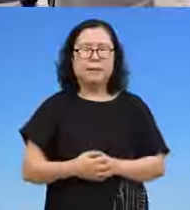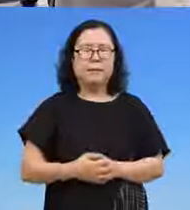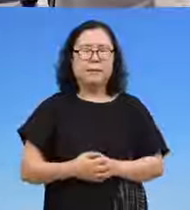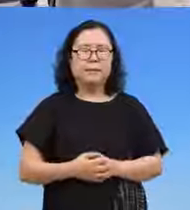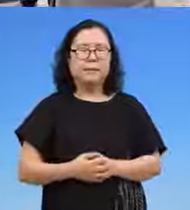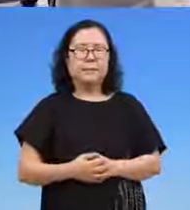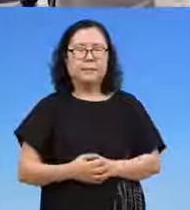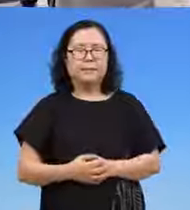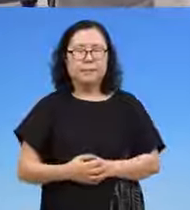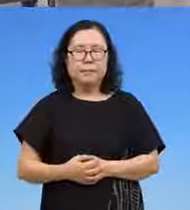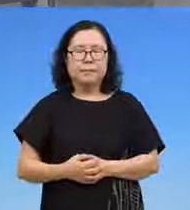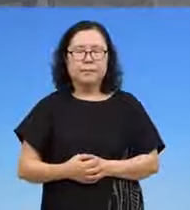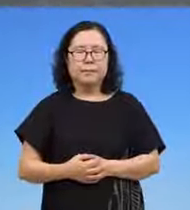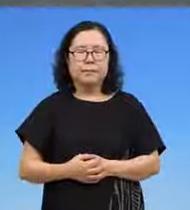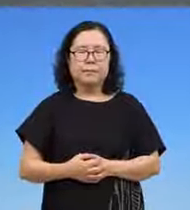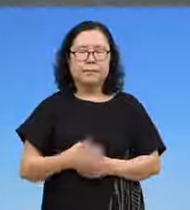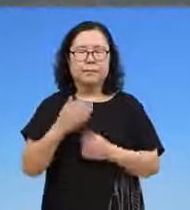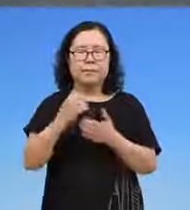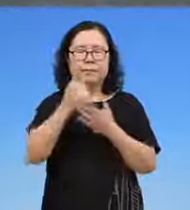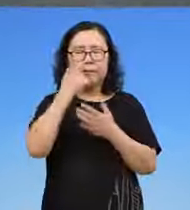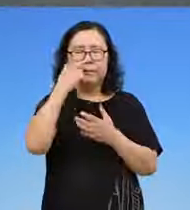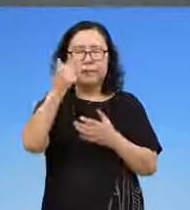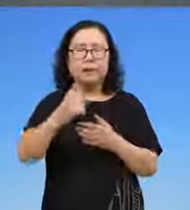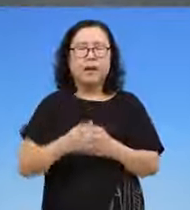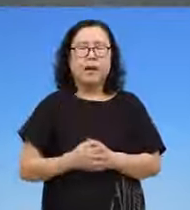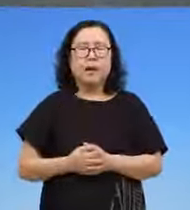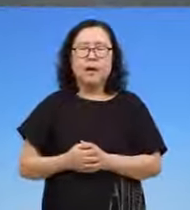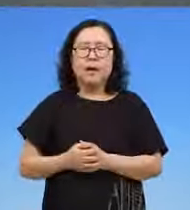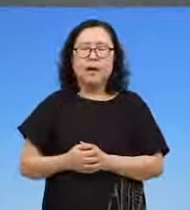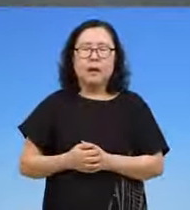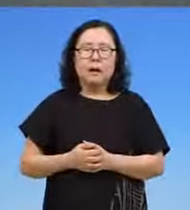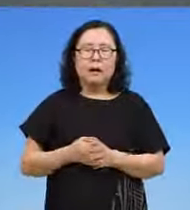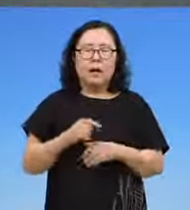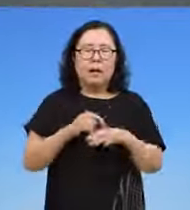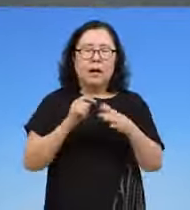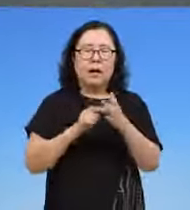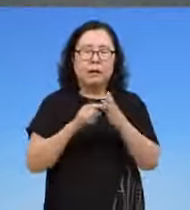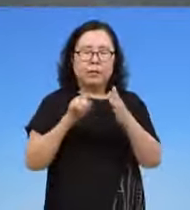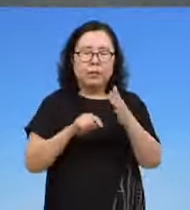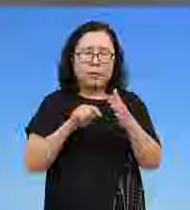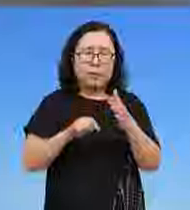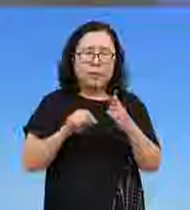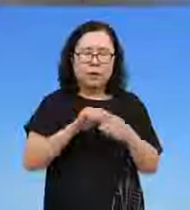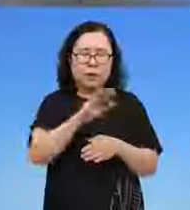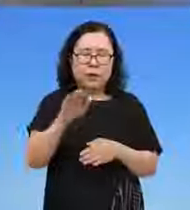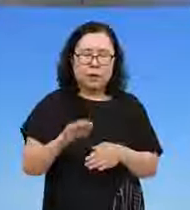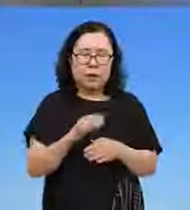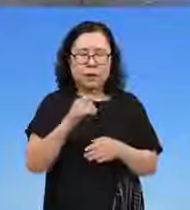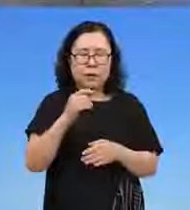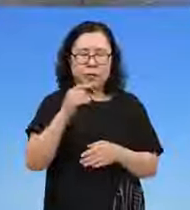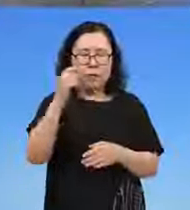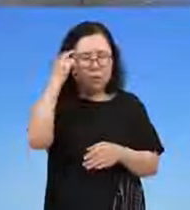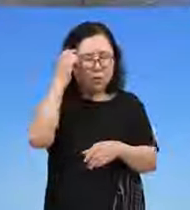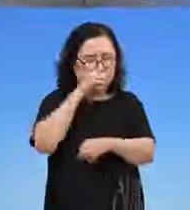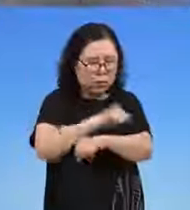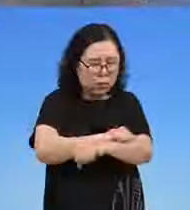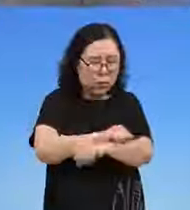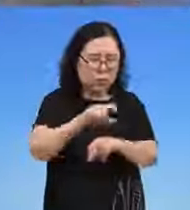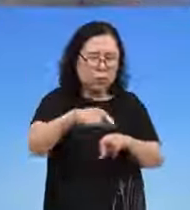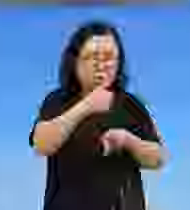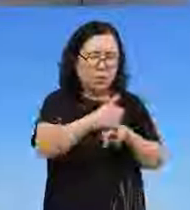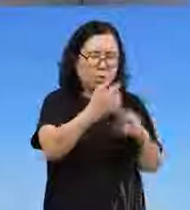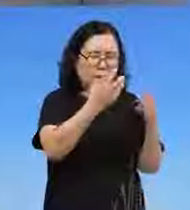주님, 우리를 변화시키는 얘기를 깨닫게 하여 주시옵소서. 하나님 아버지, 마음에 우리는